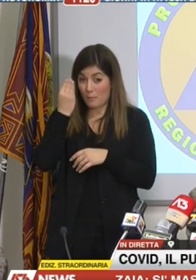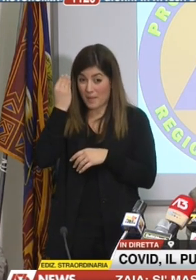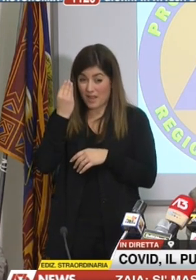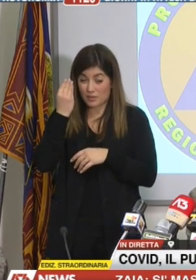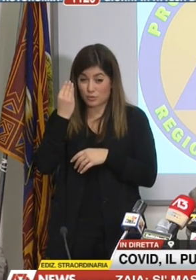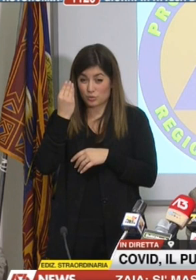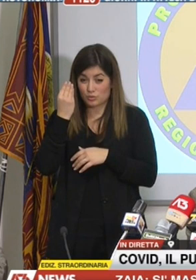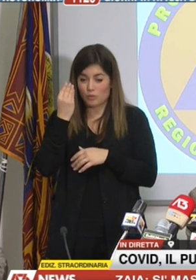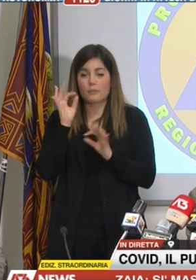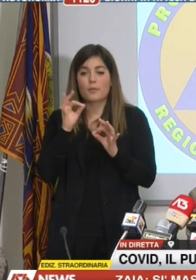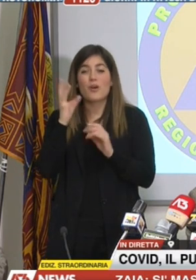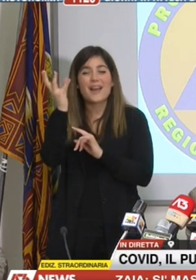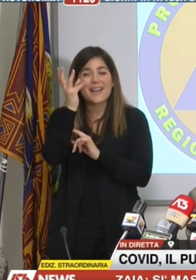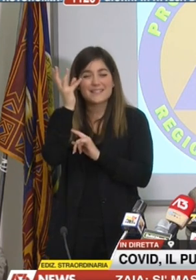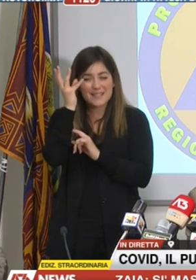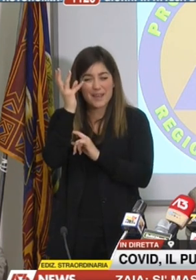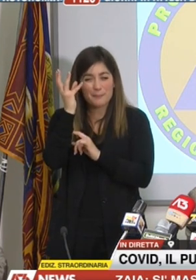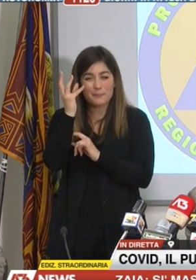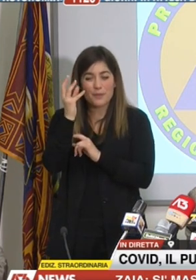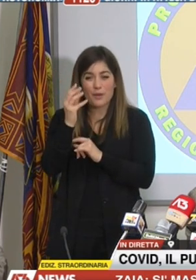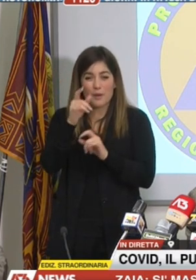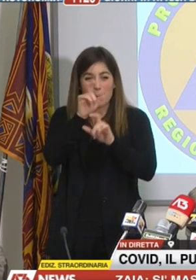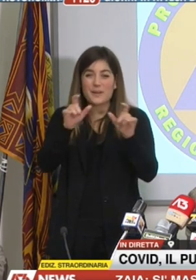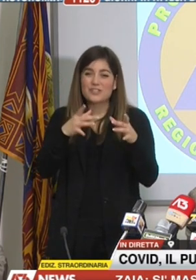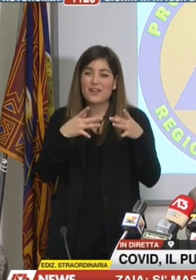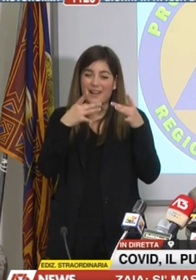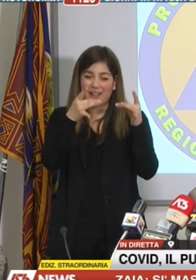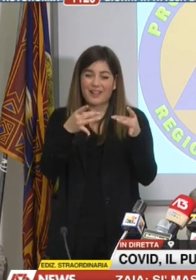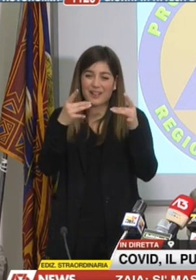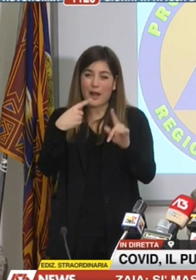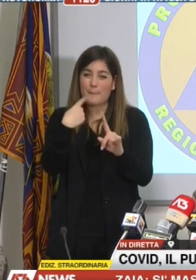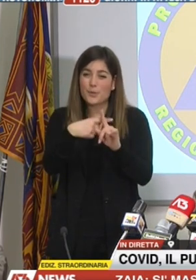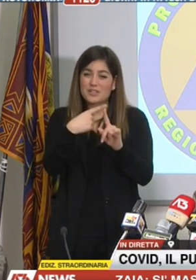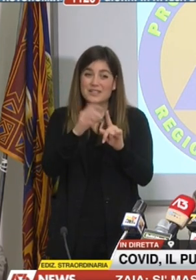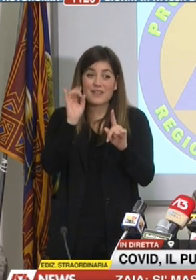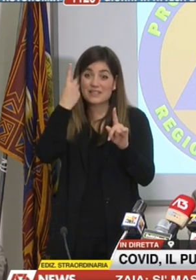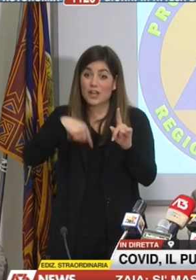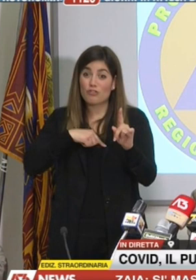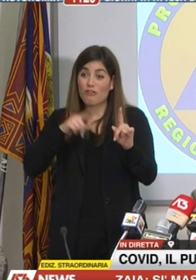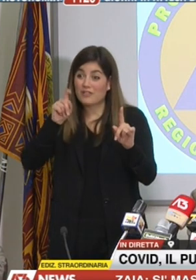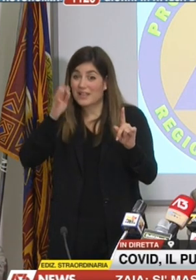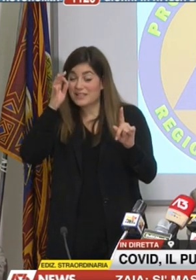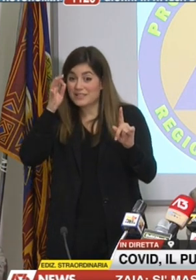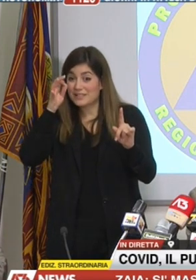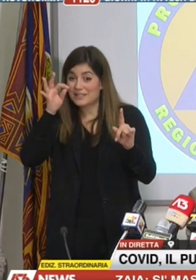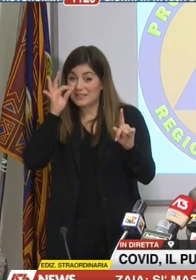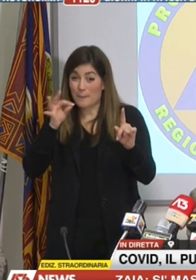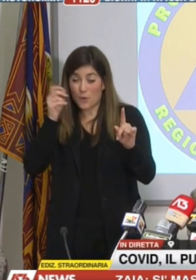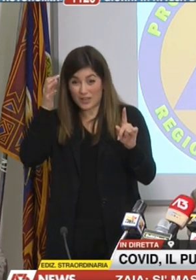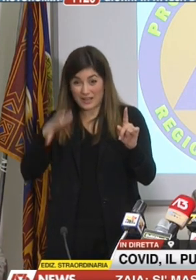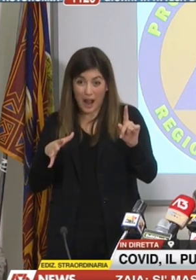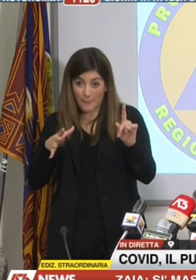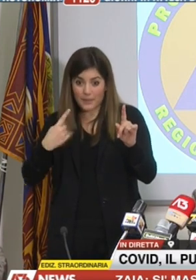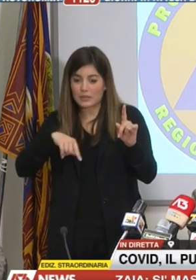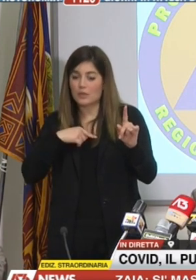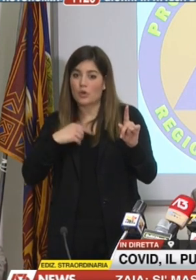io, l'esempio che vi ho fatto di quanti positivi perderemo ogni giorno, e nessuno ha mai valutato sta roba. Noi invece, che siamo